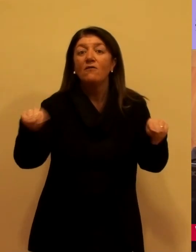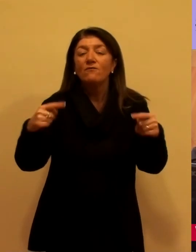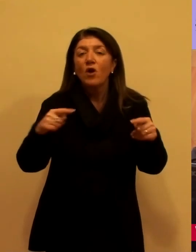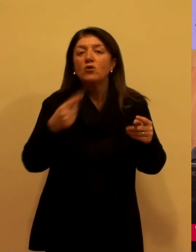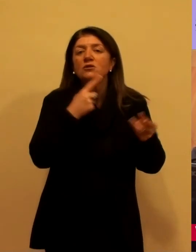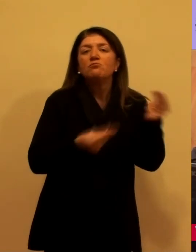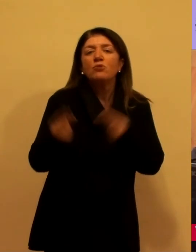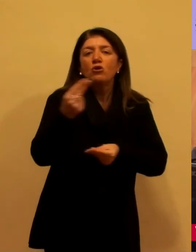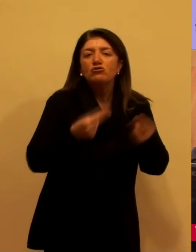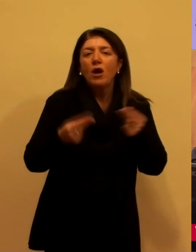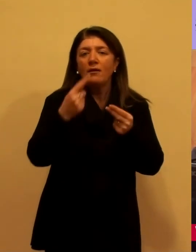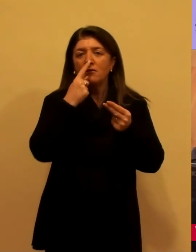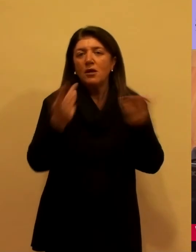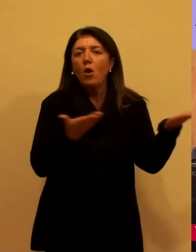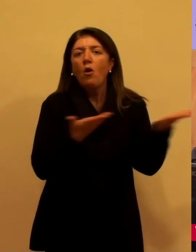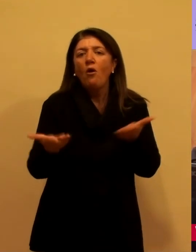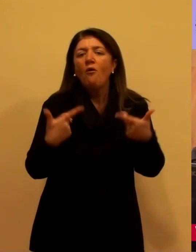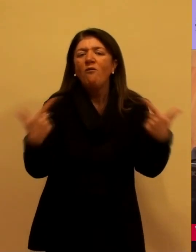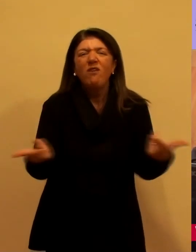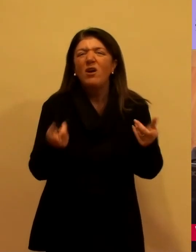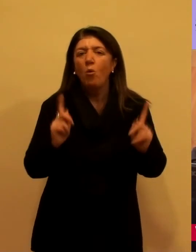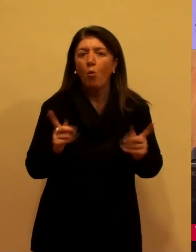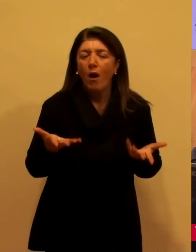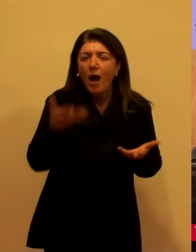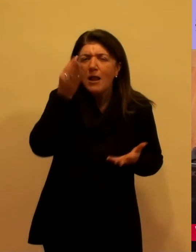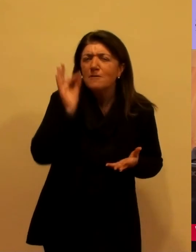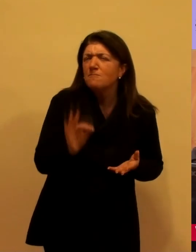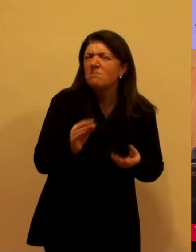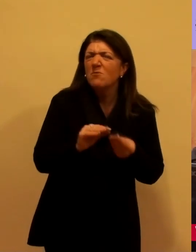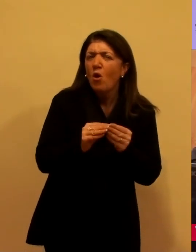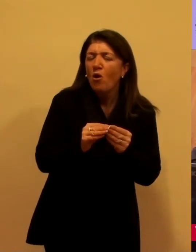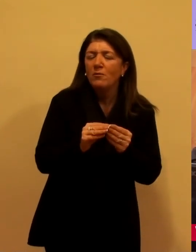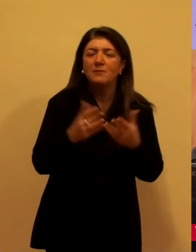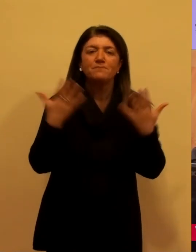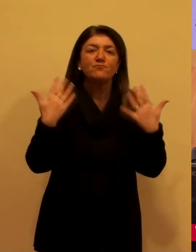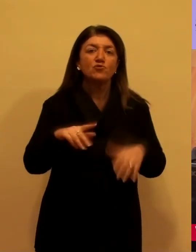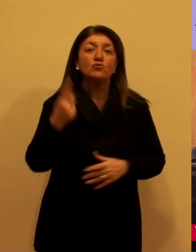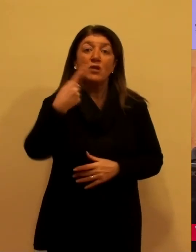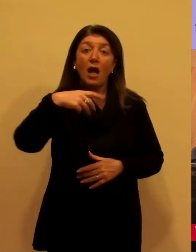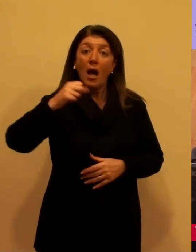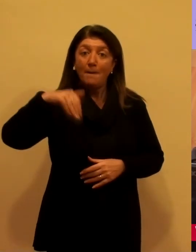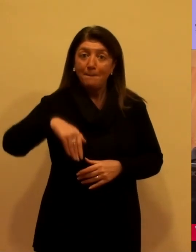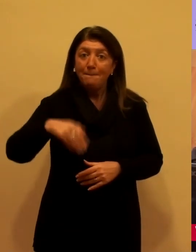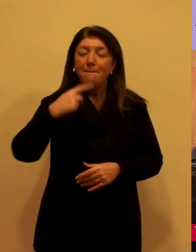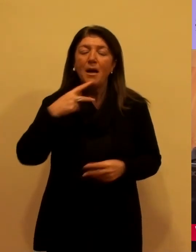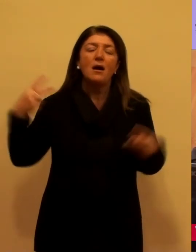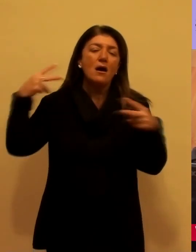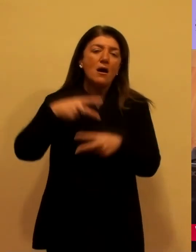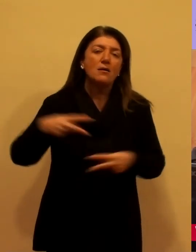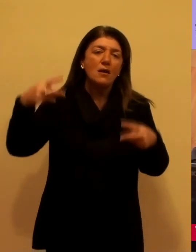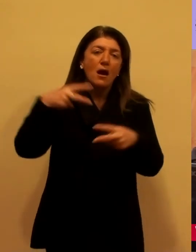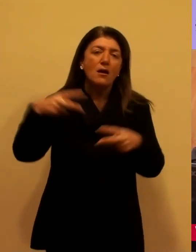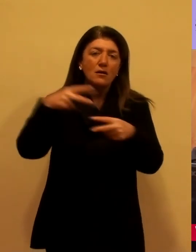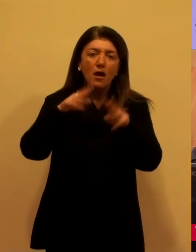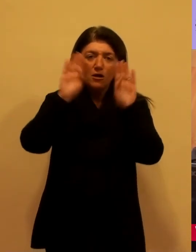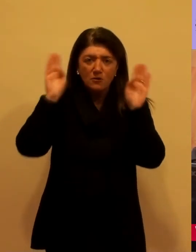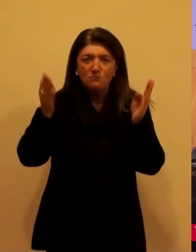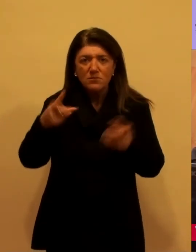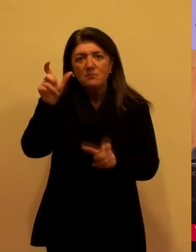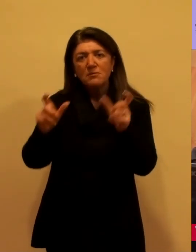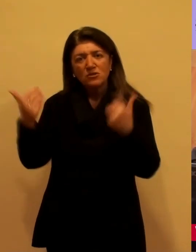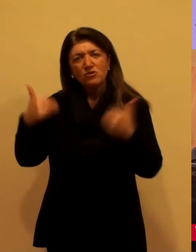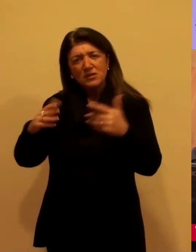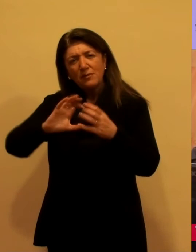vostra offerta, di cosa si tratta nello specifico? Sì, la GAM da anni in effetti si occupa di persone diversamente abili con